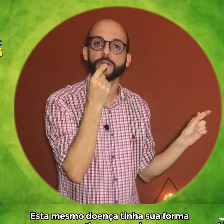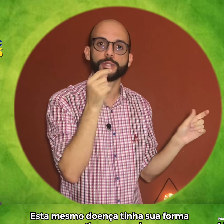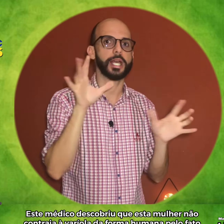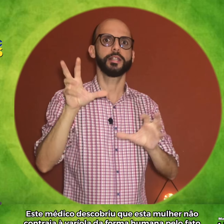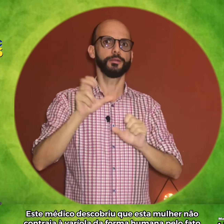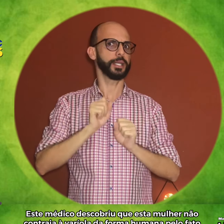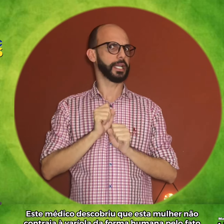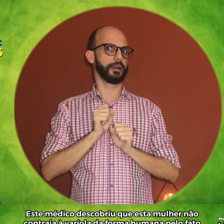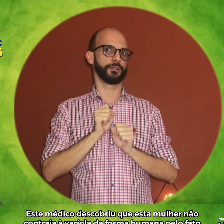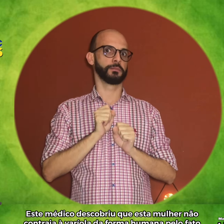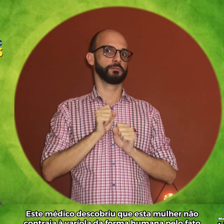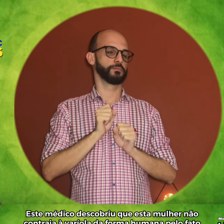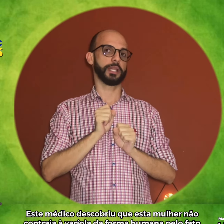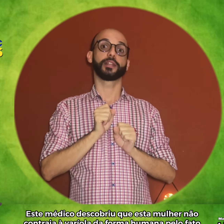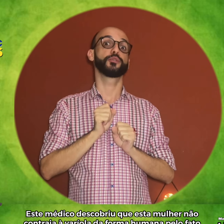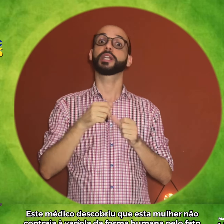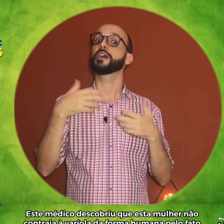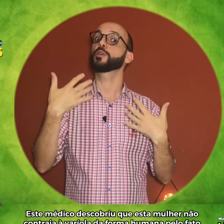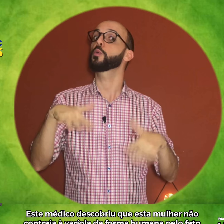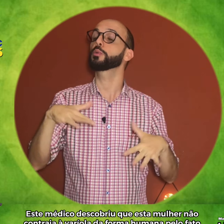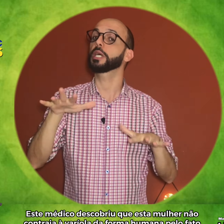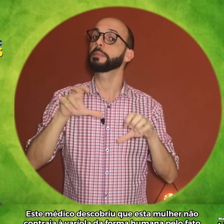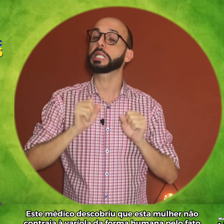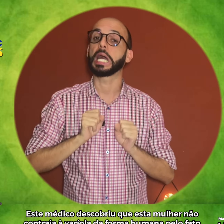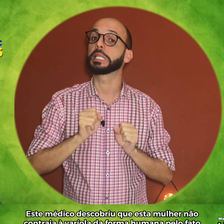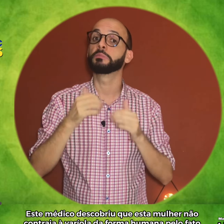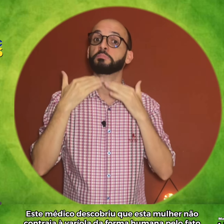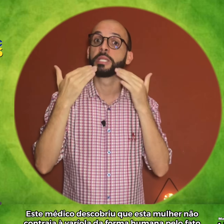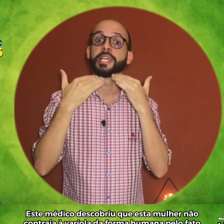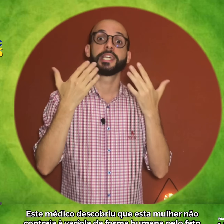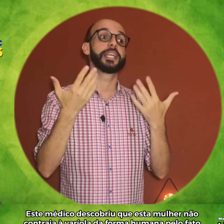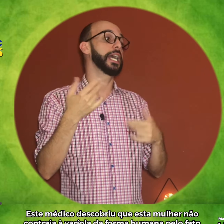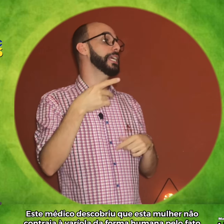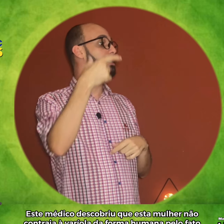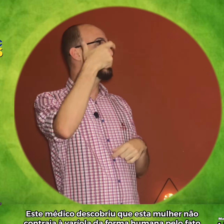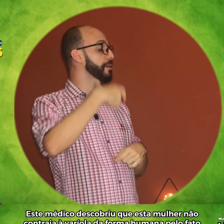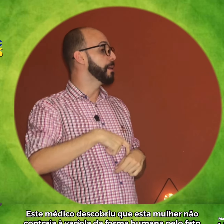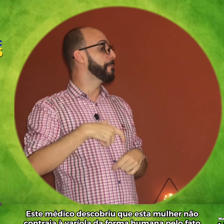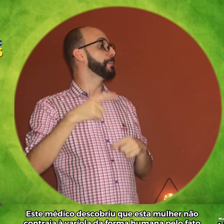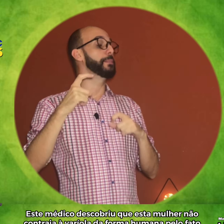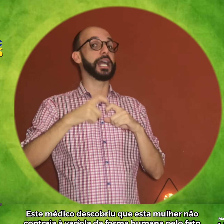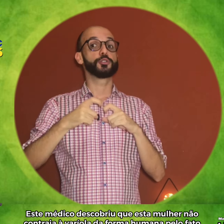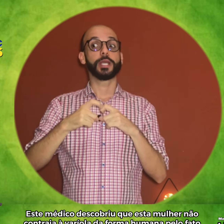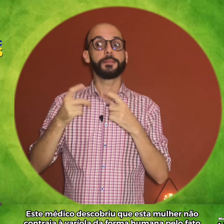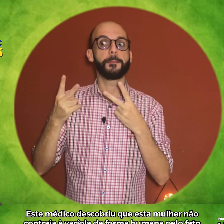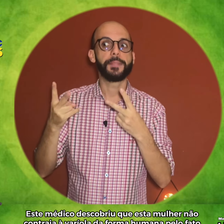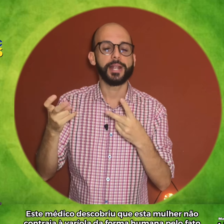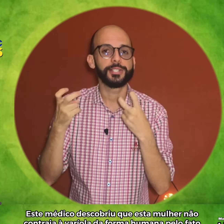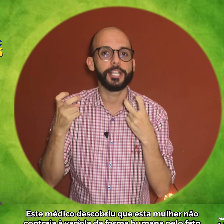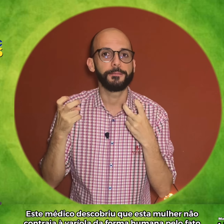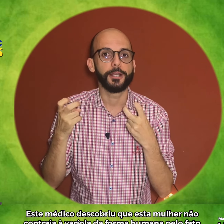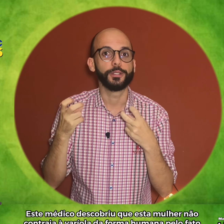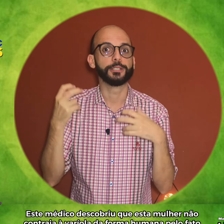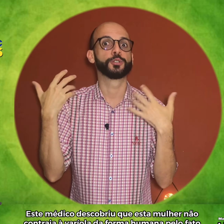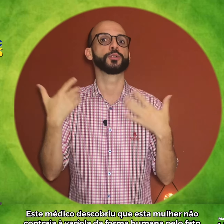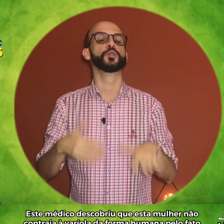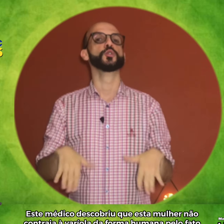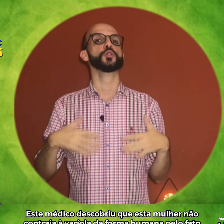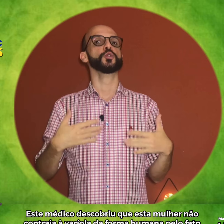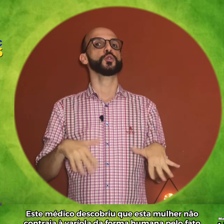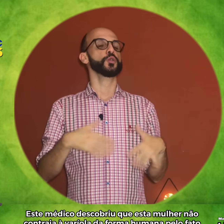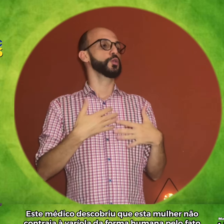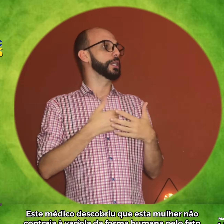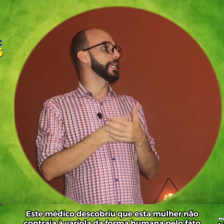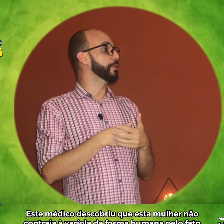humanos. Ela não pegava. Ela não ficava contaminada. E aí, esse médico, ele percebeu isso.